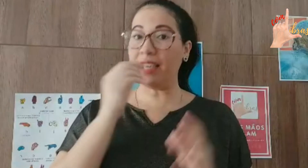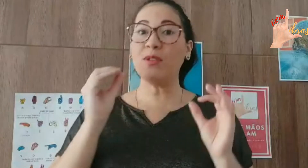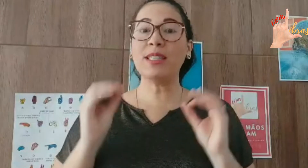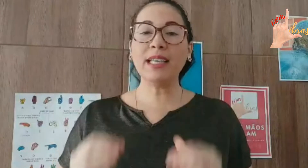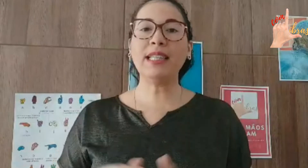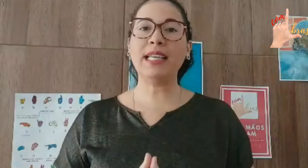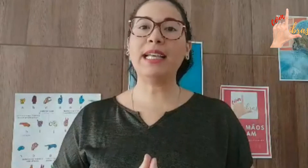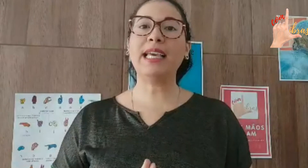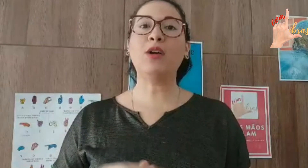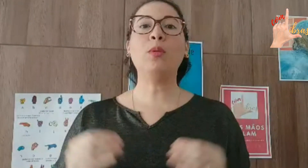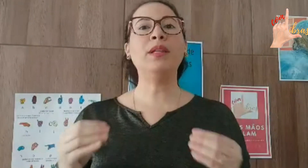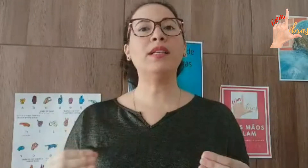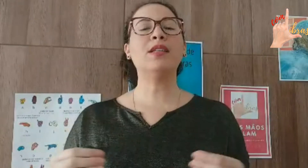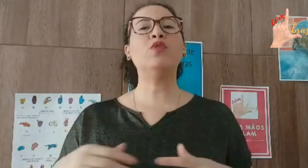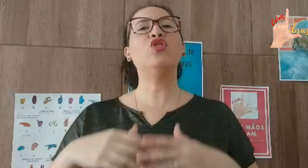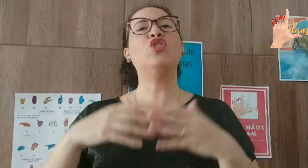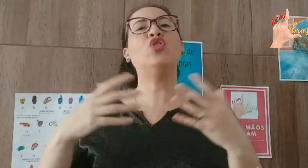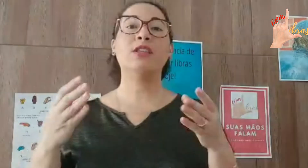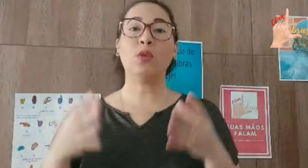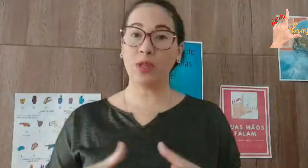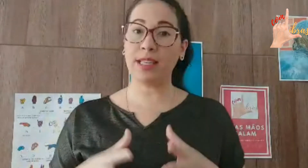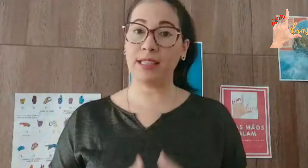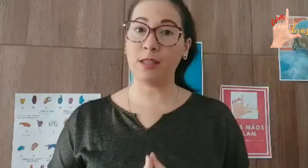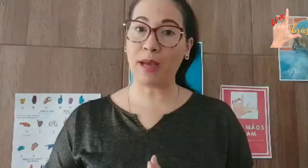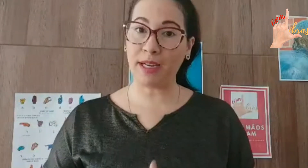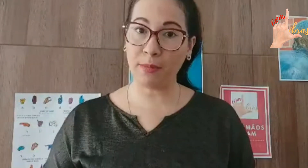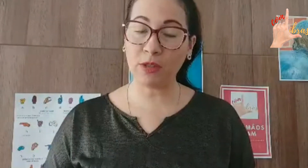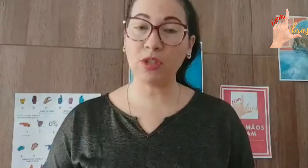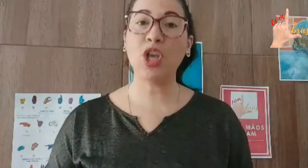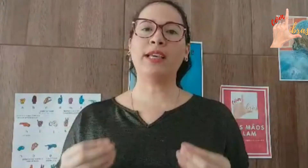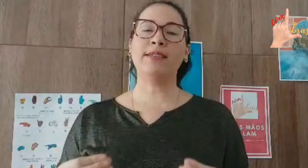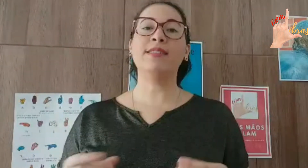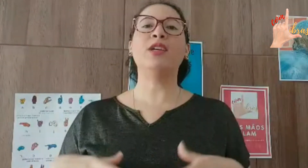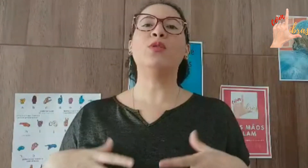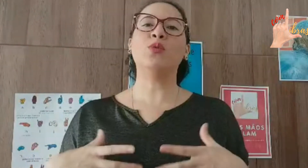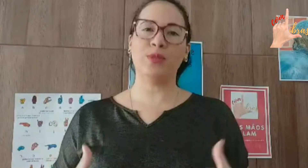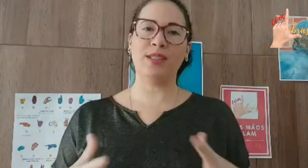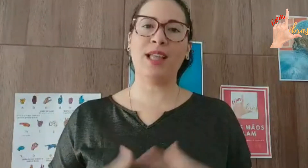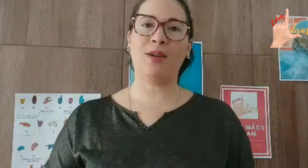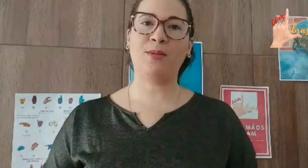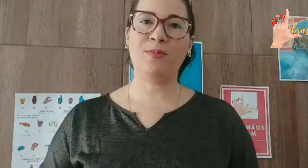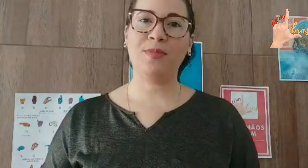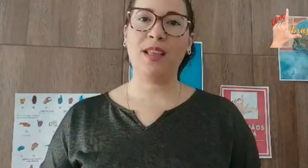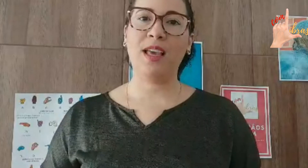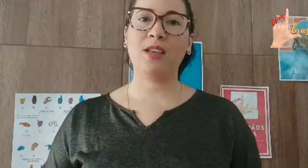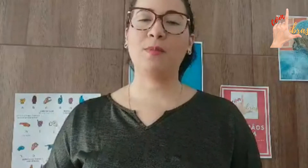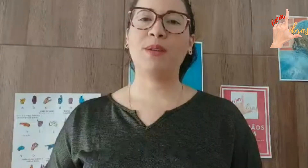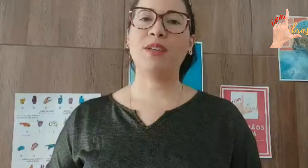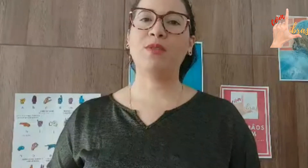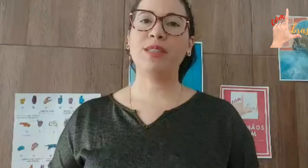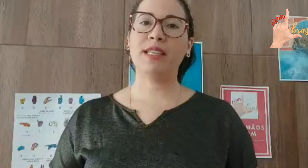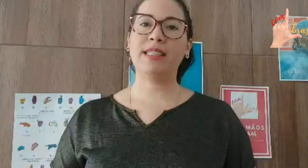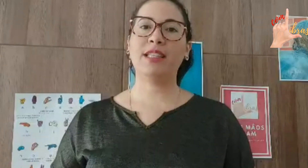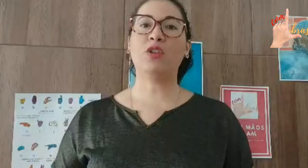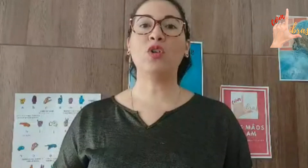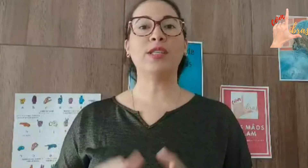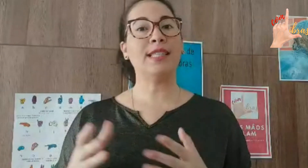você entenda que a combinação de todos esses parâmetros tem-se o sinal. Eu espero que vocês tenham